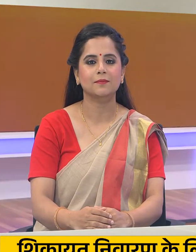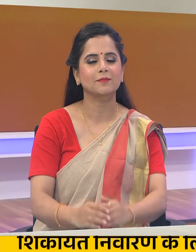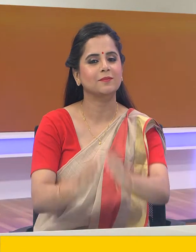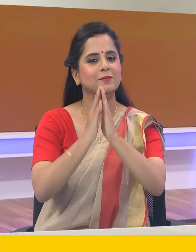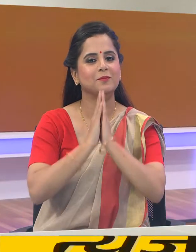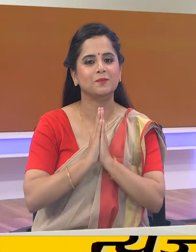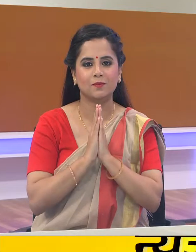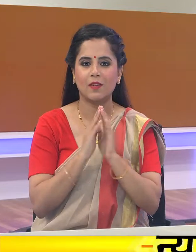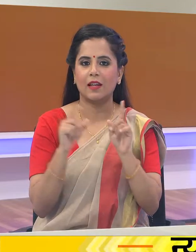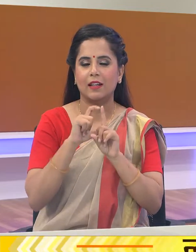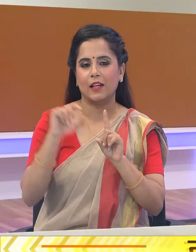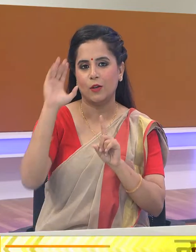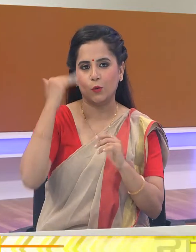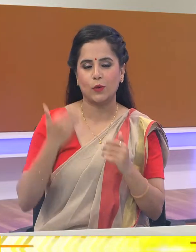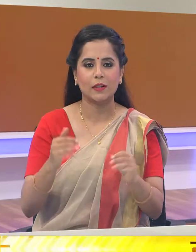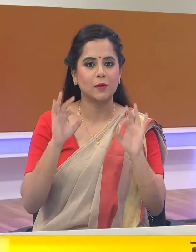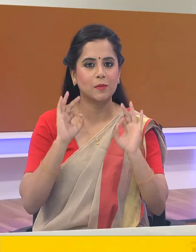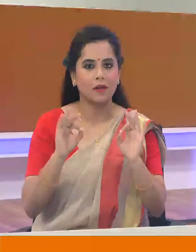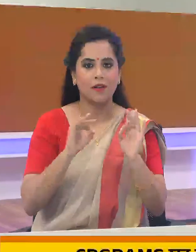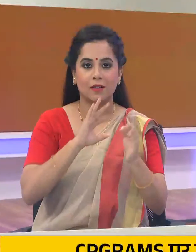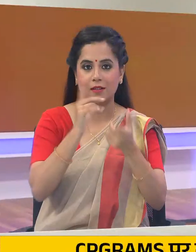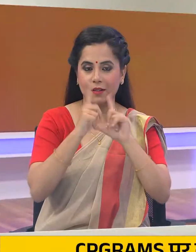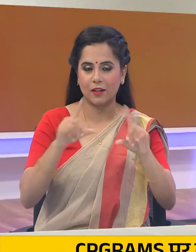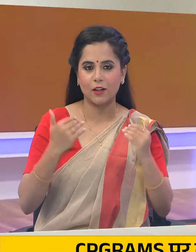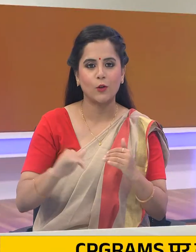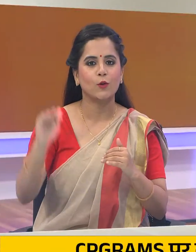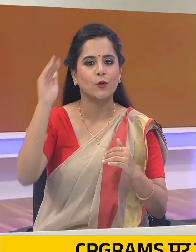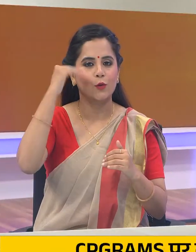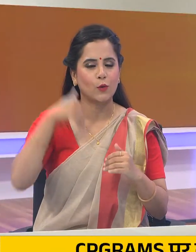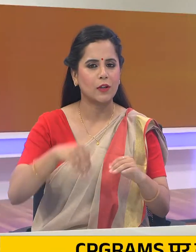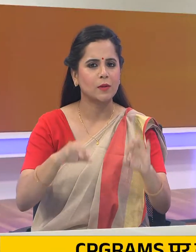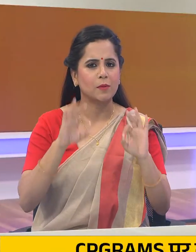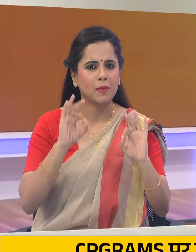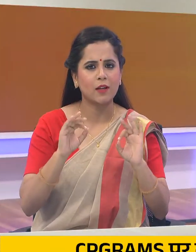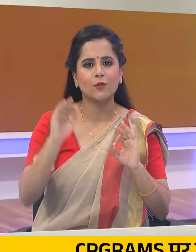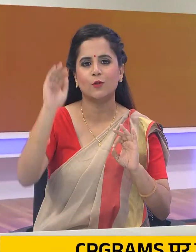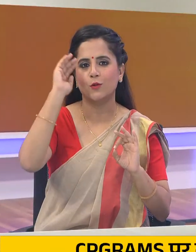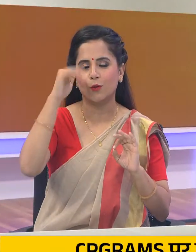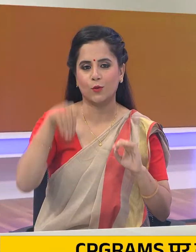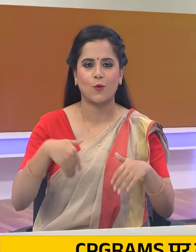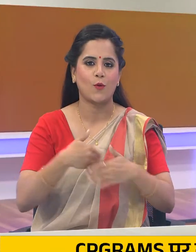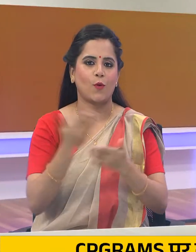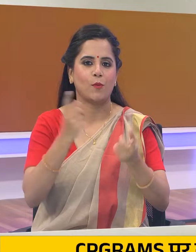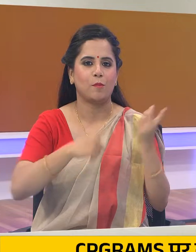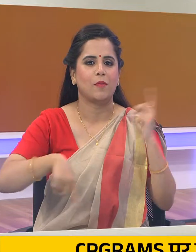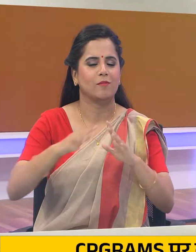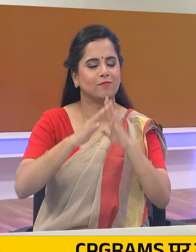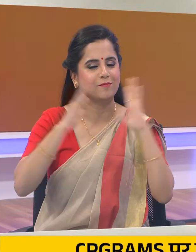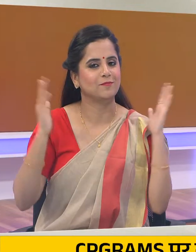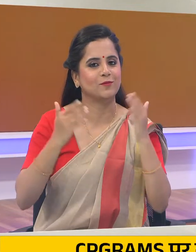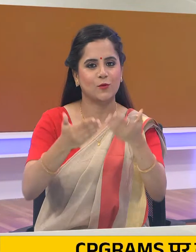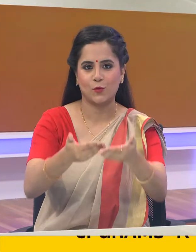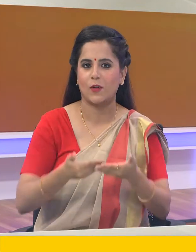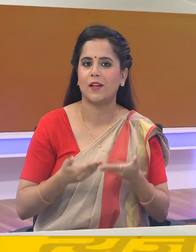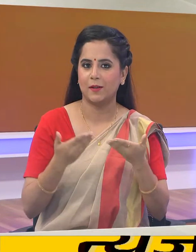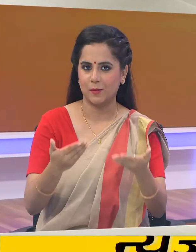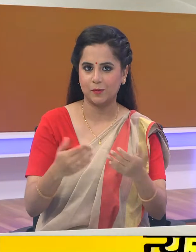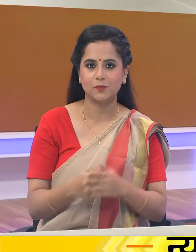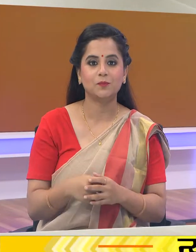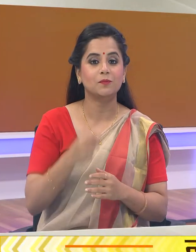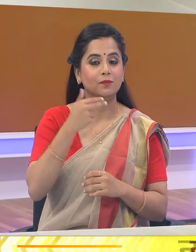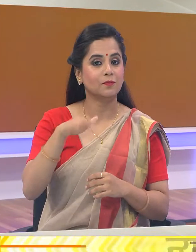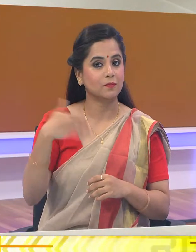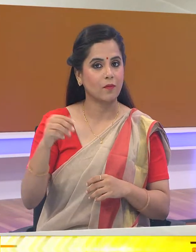नमस्कार। डीडी न्यूज़ के इस सांकेतिक समाचारों के विशेष बुलेटिन में आप सभी का बहुत बहुत स्वागत है। मैं